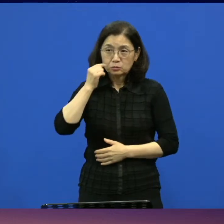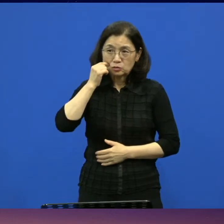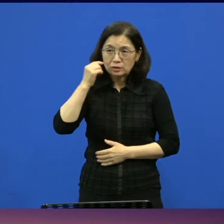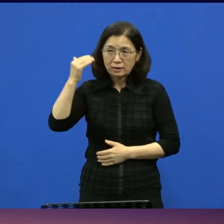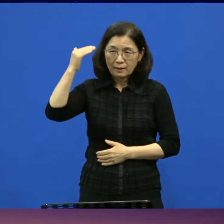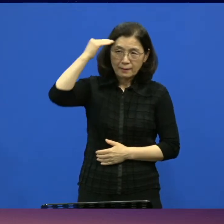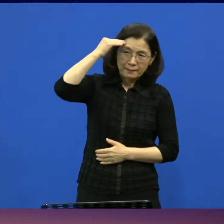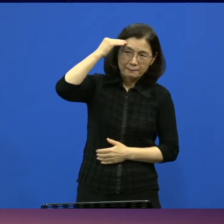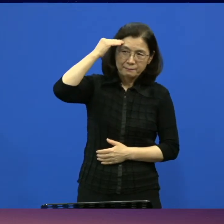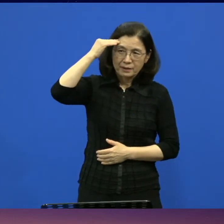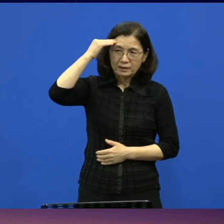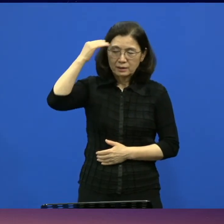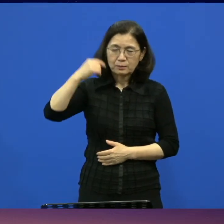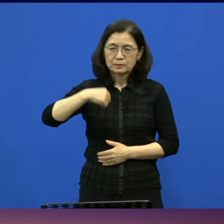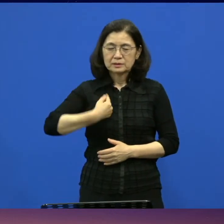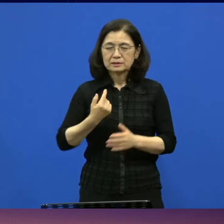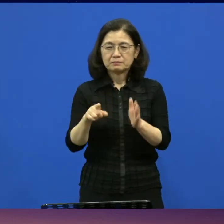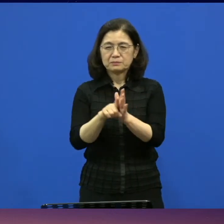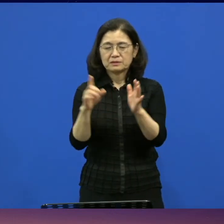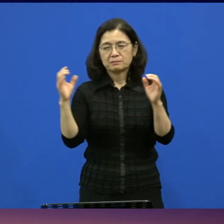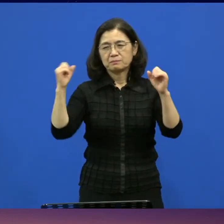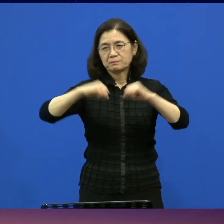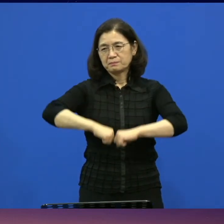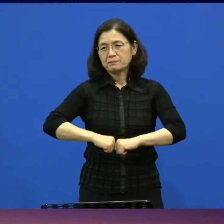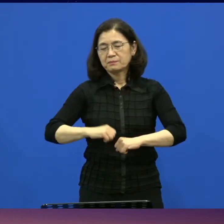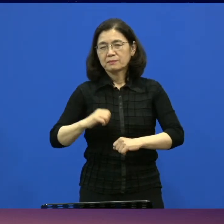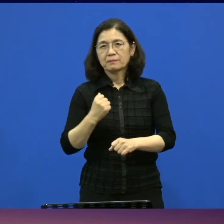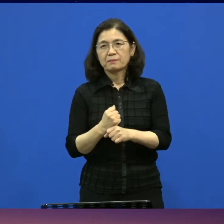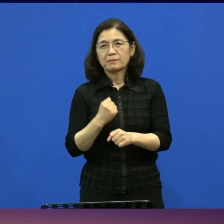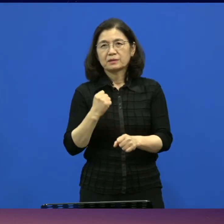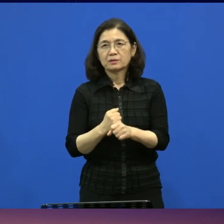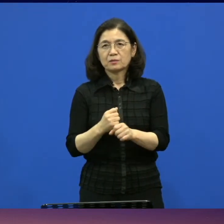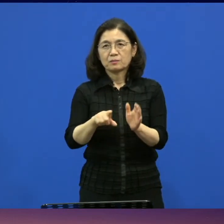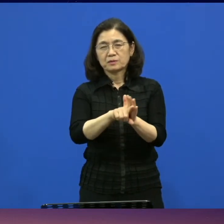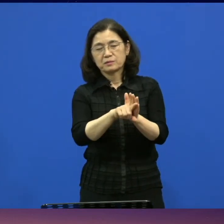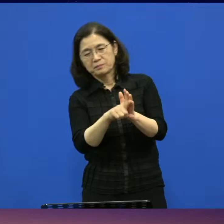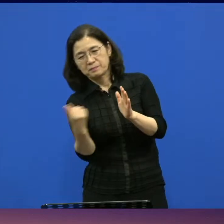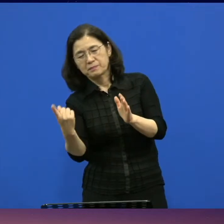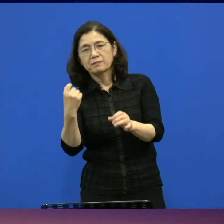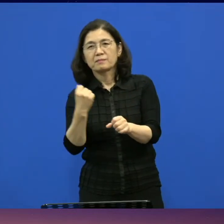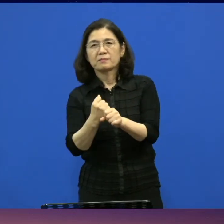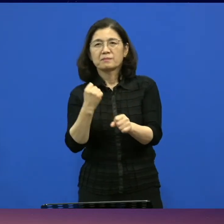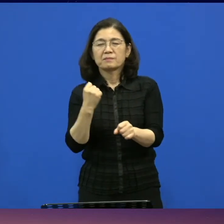망가뜨리고, 우리의 모든 관계를 깨고, 원흉이에요, 원흉.